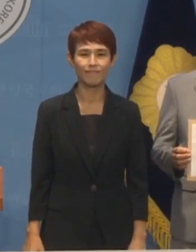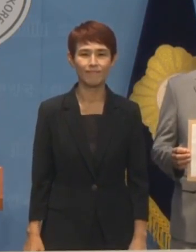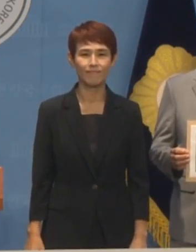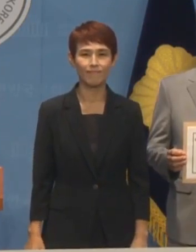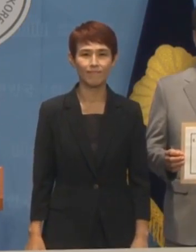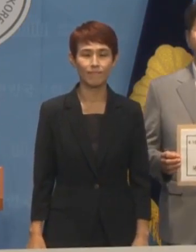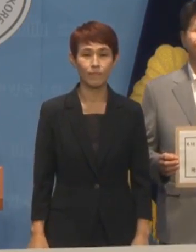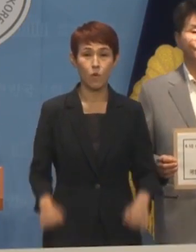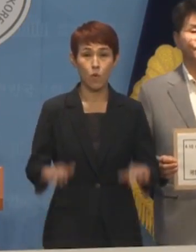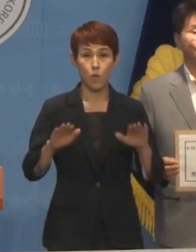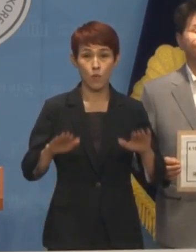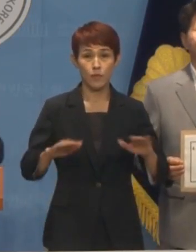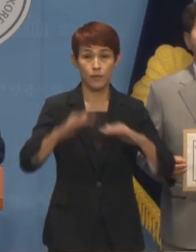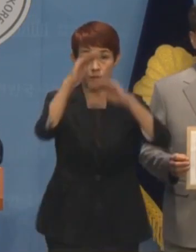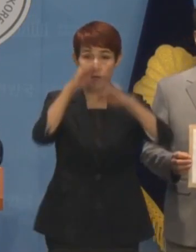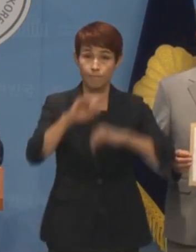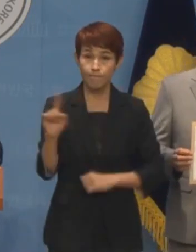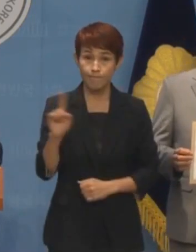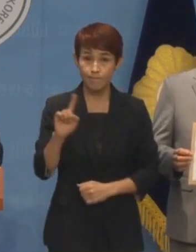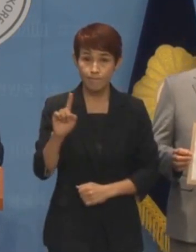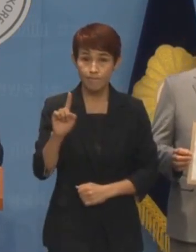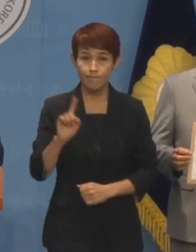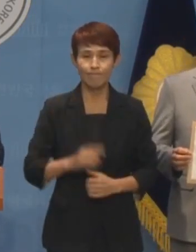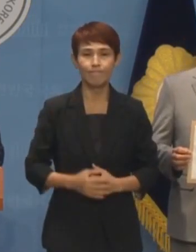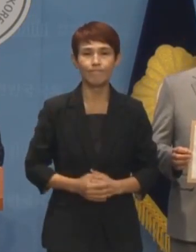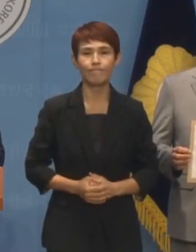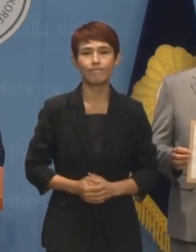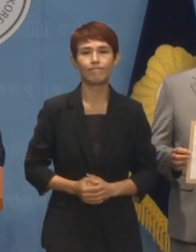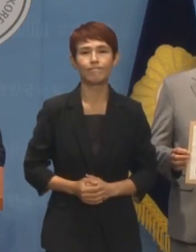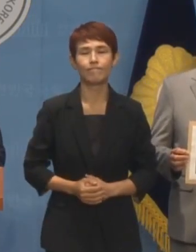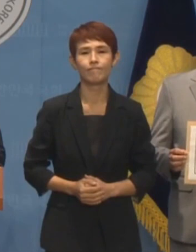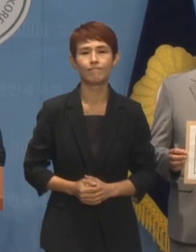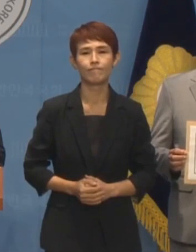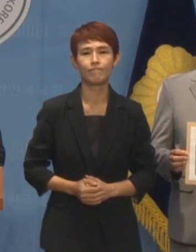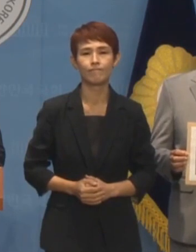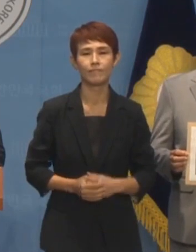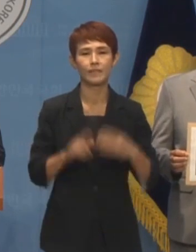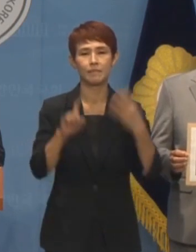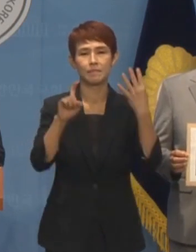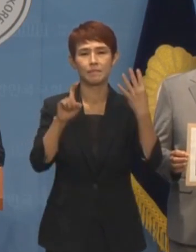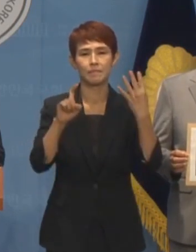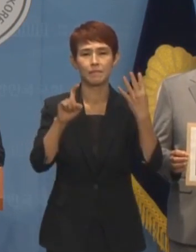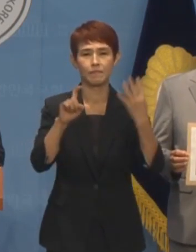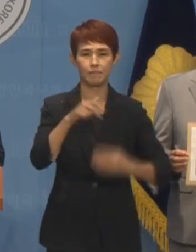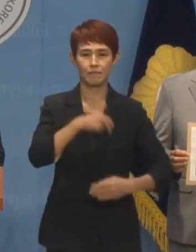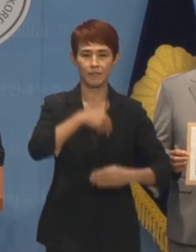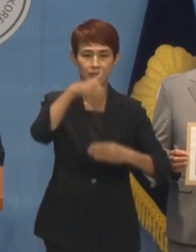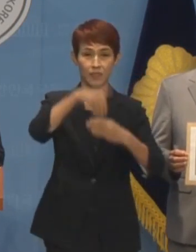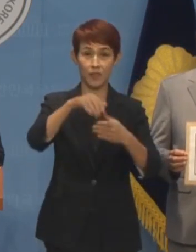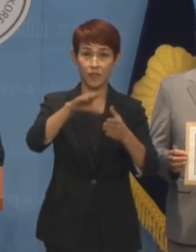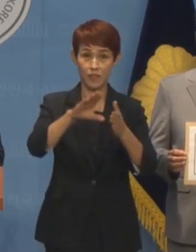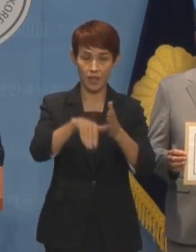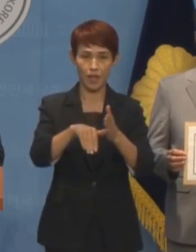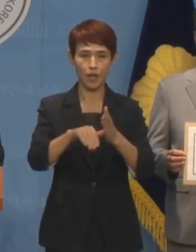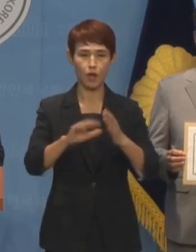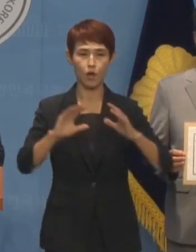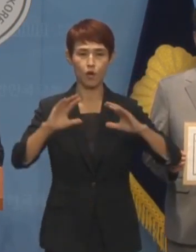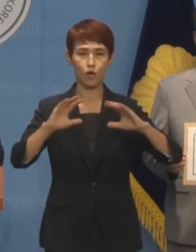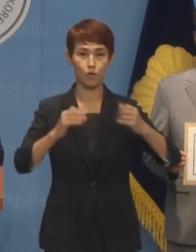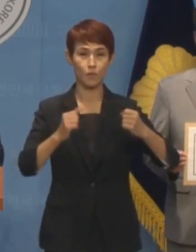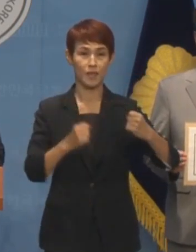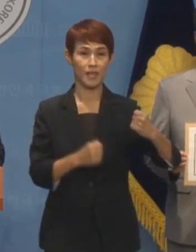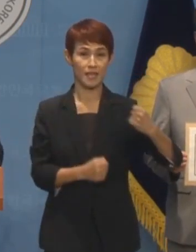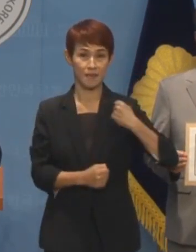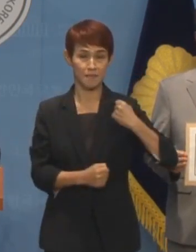예, 오늘 기자회견은 지난 4.10 총선 당시에 있었던 국민의힘 지방의원